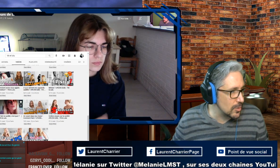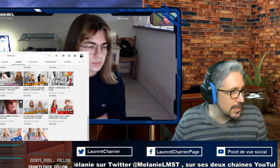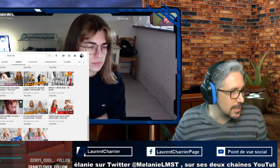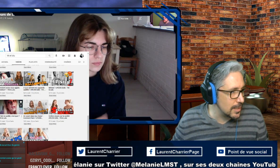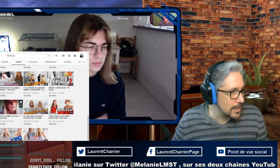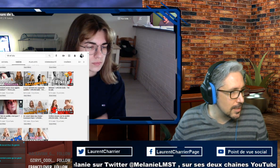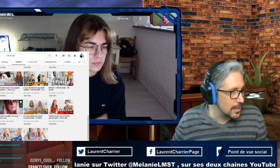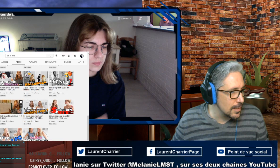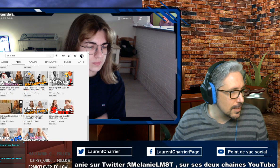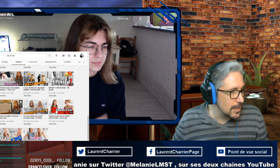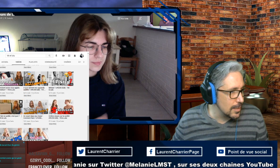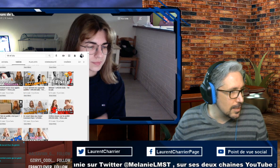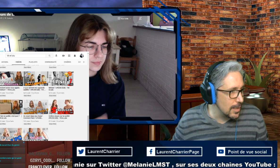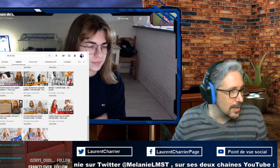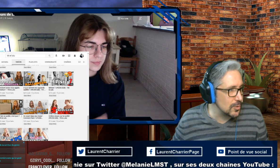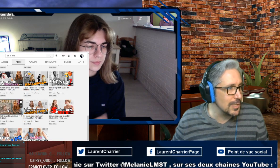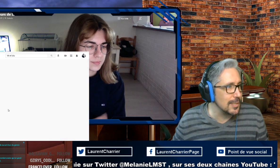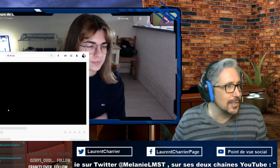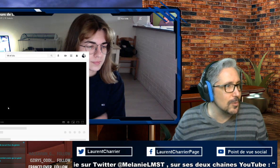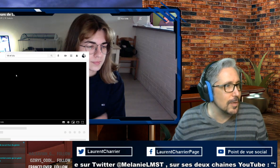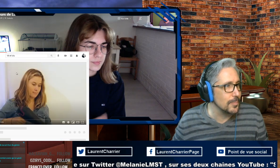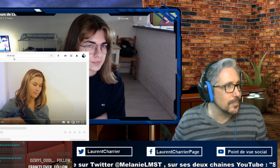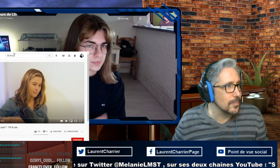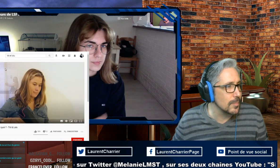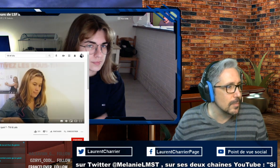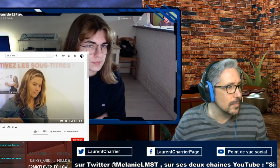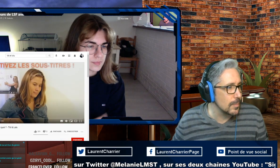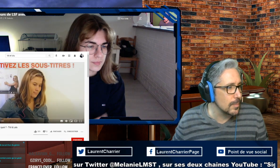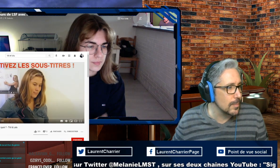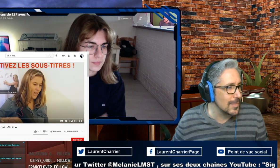Voilà la surdité. La surdité, c'est quoi?